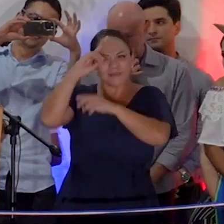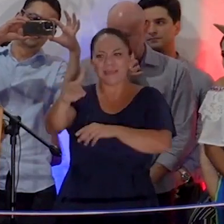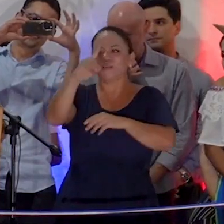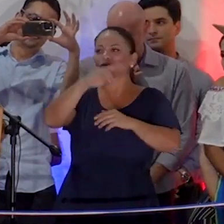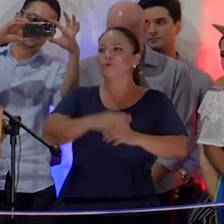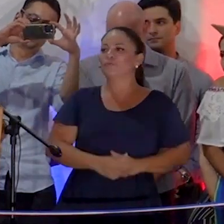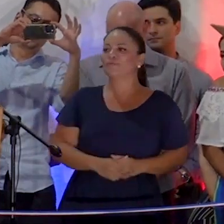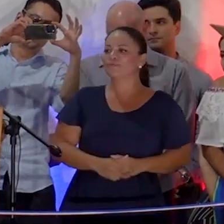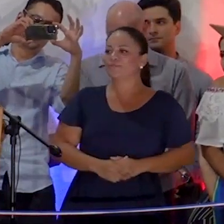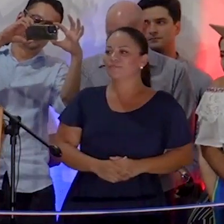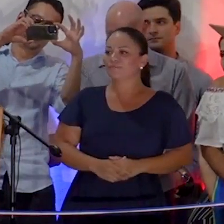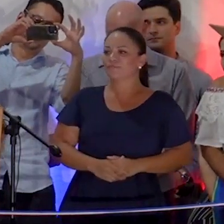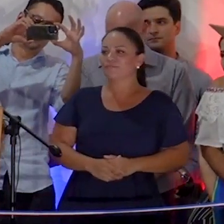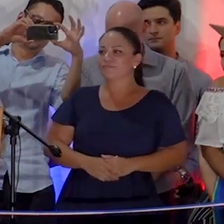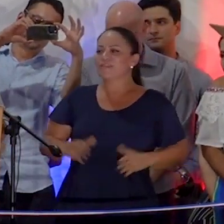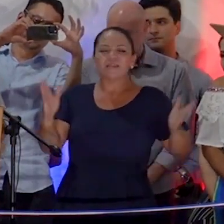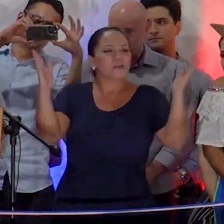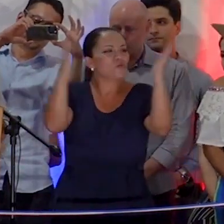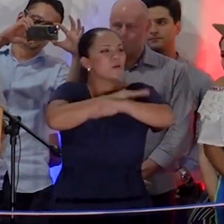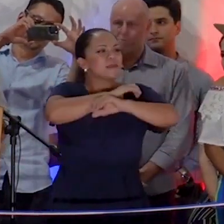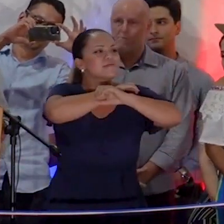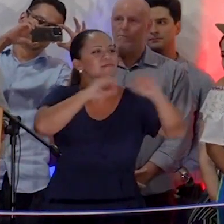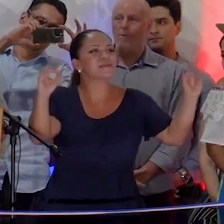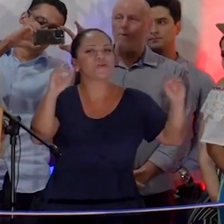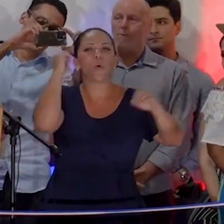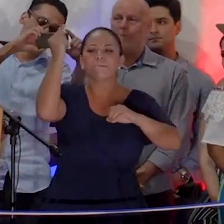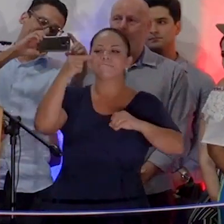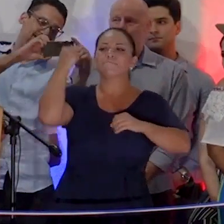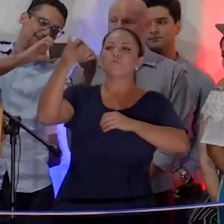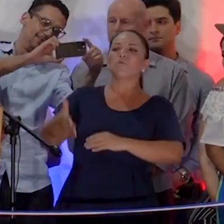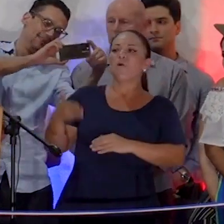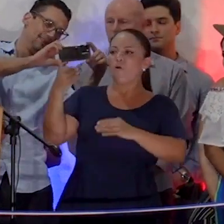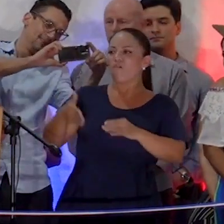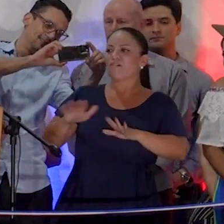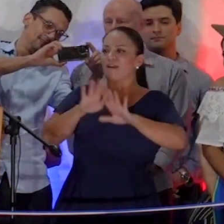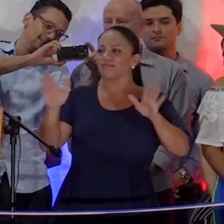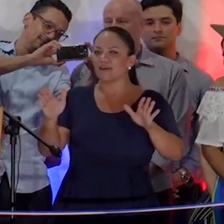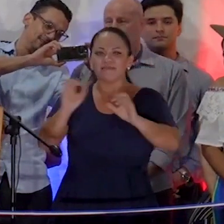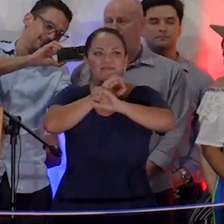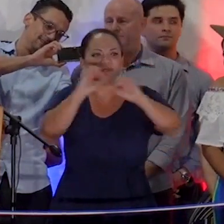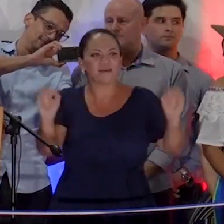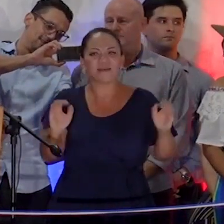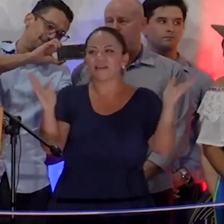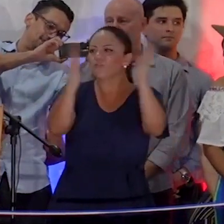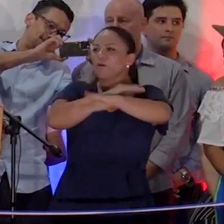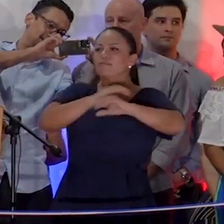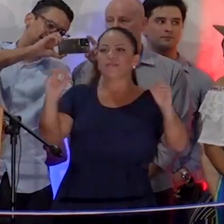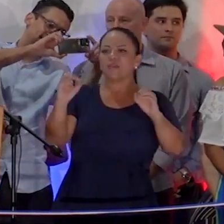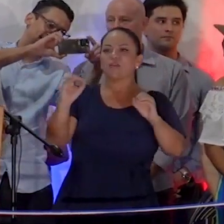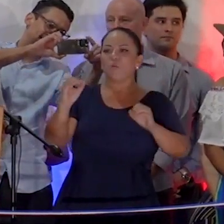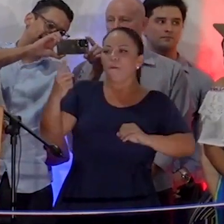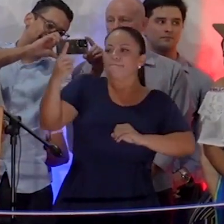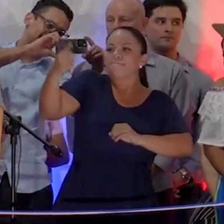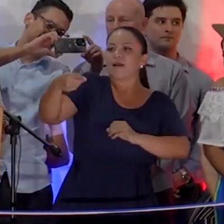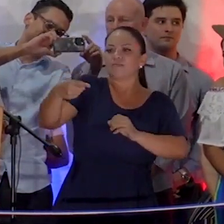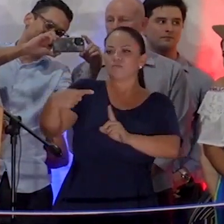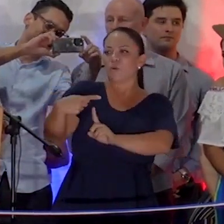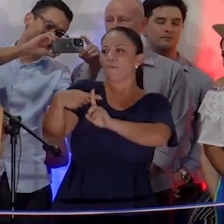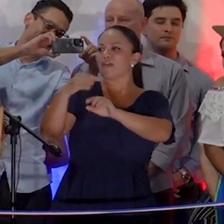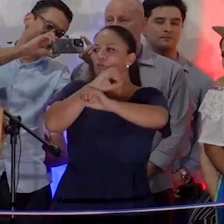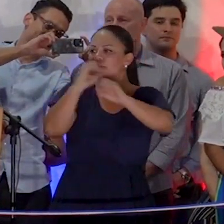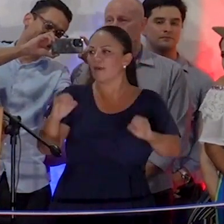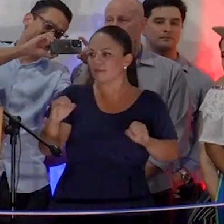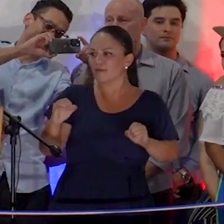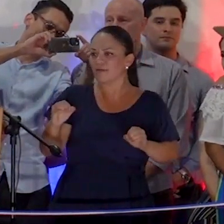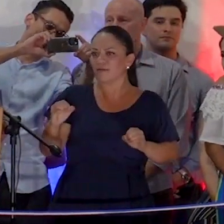digno. Y que no haya ningún burócrata, ningún mando medio